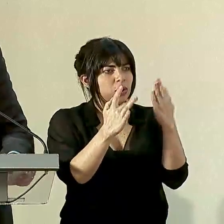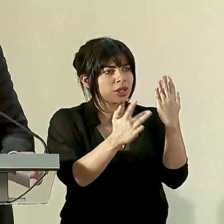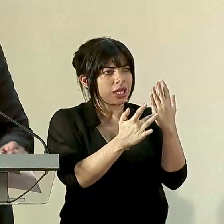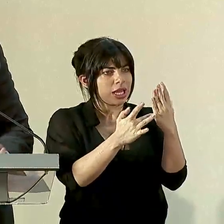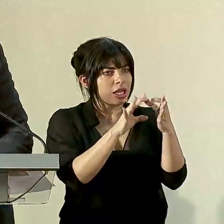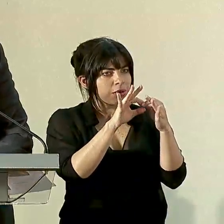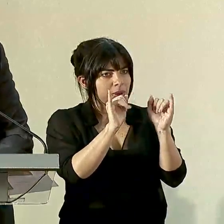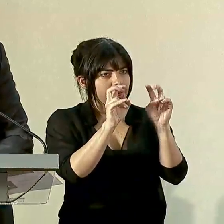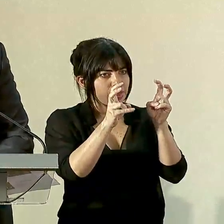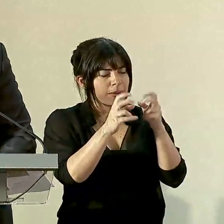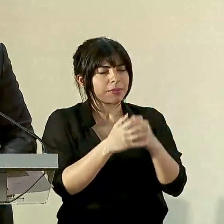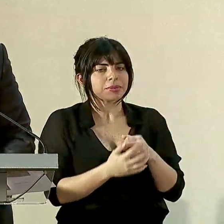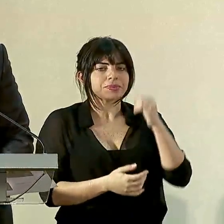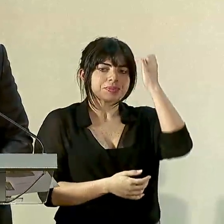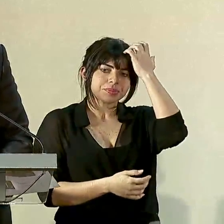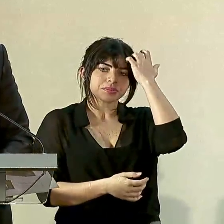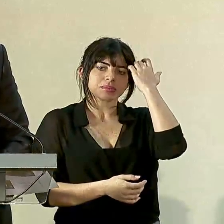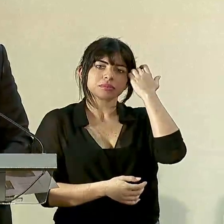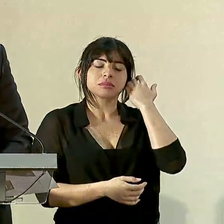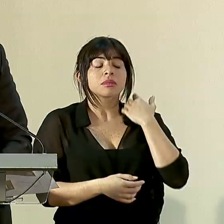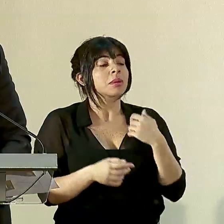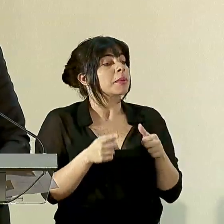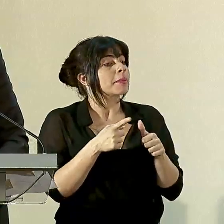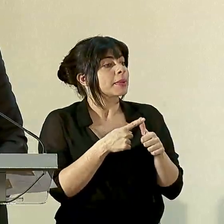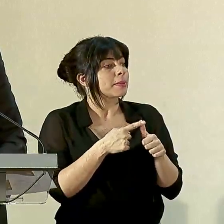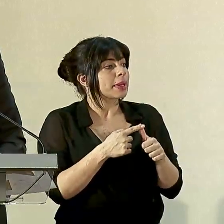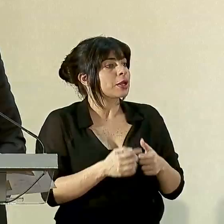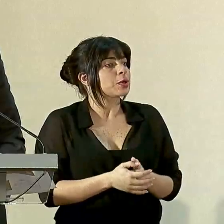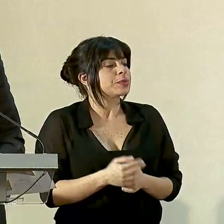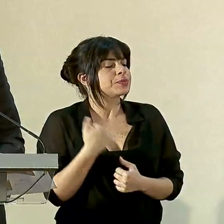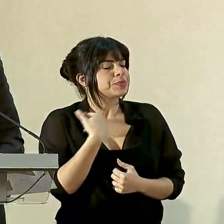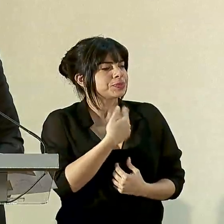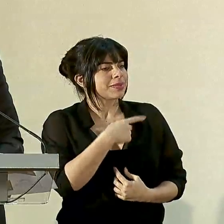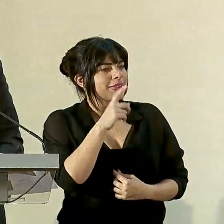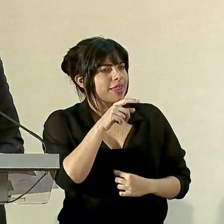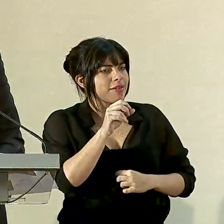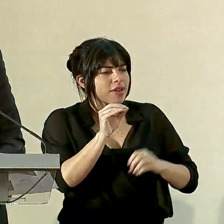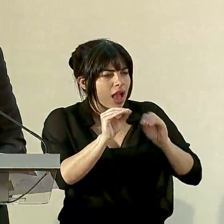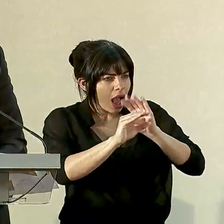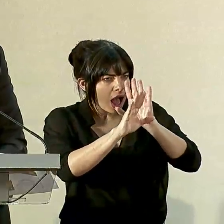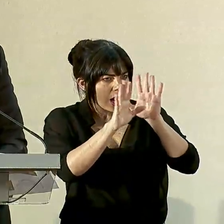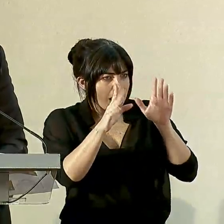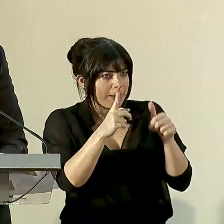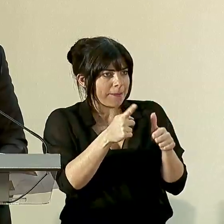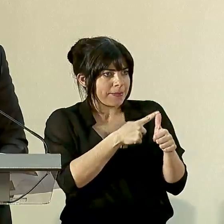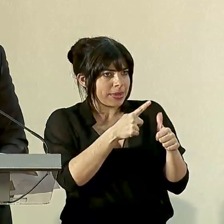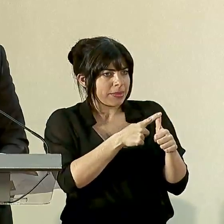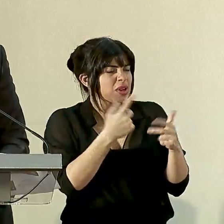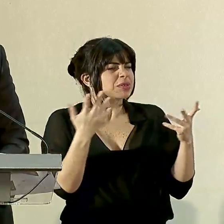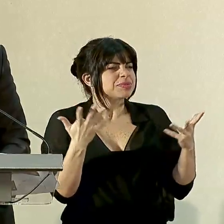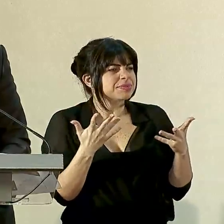ese respecto. Primero que todo, debemos aclarar desde el principio que